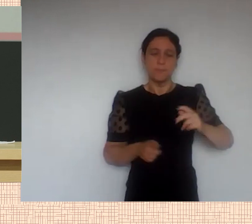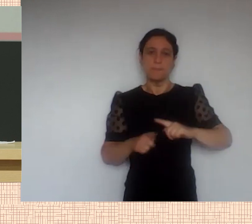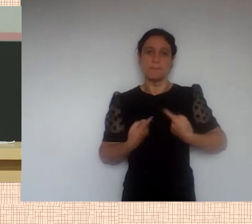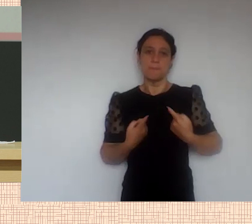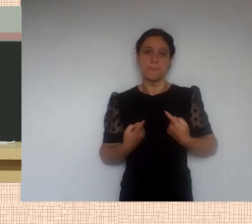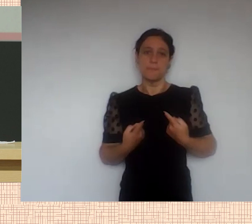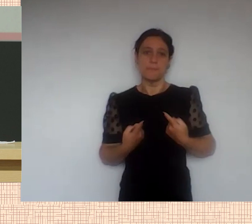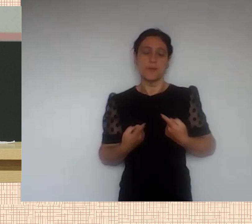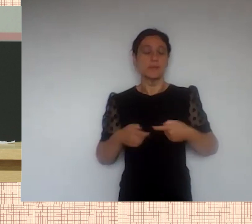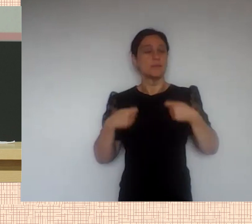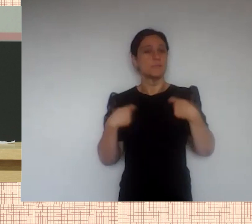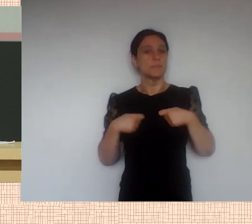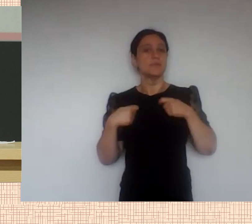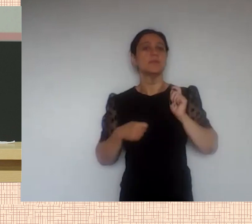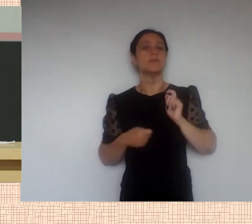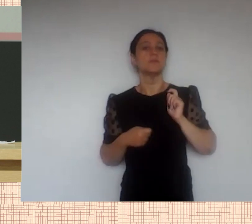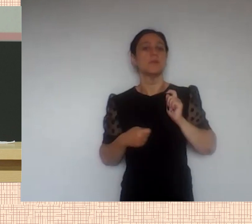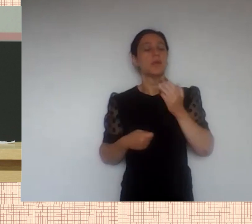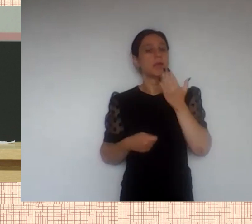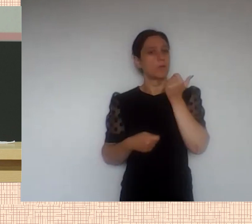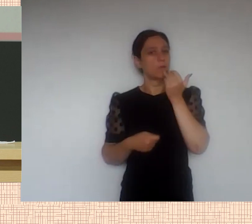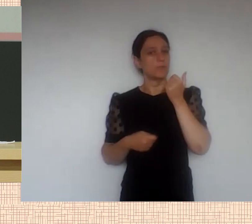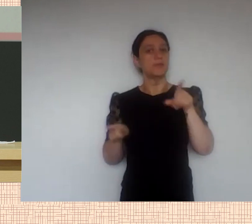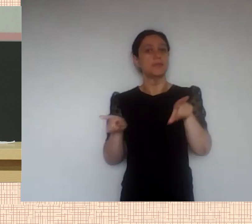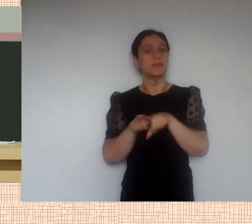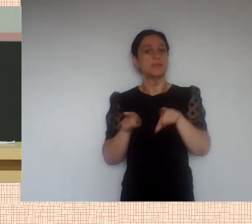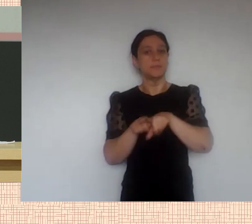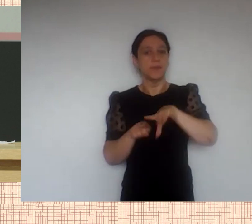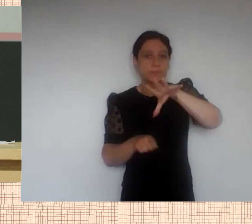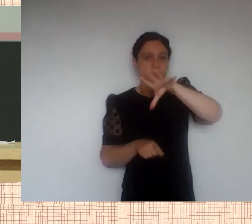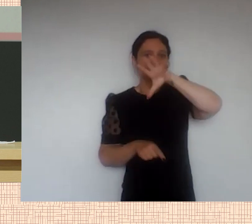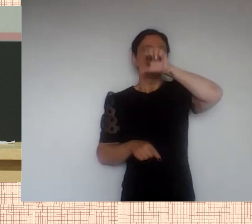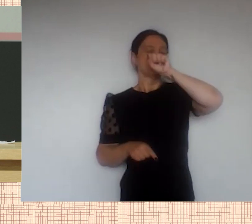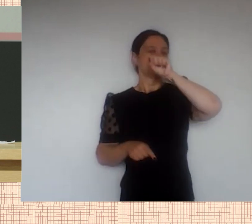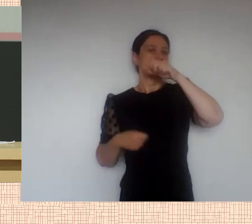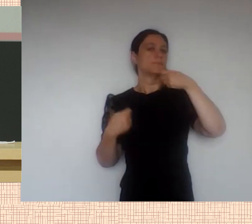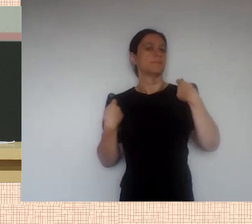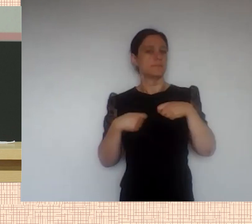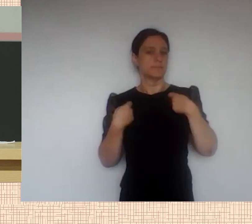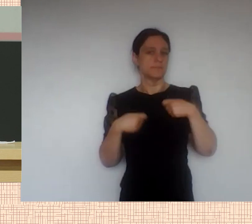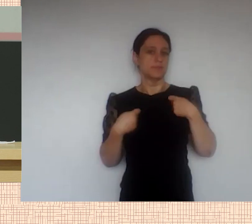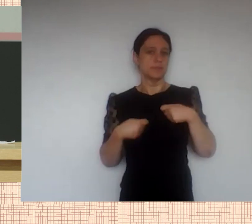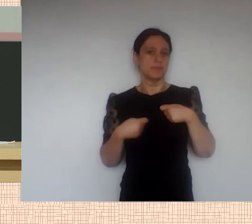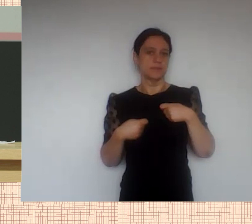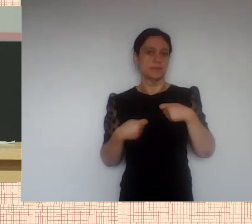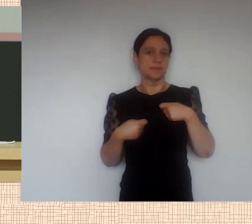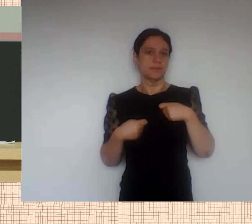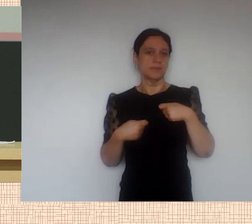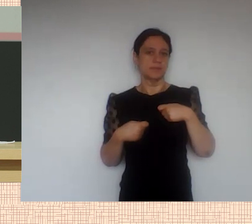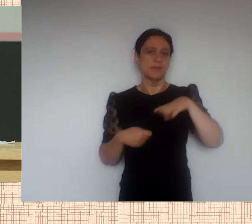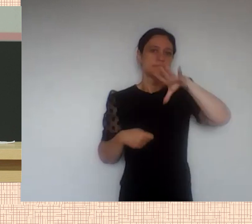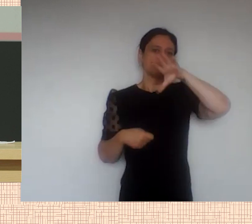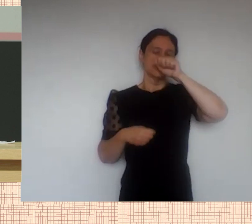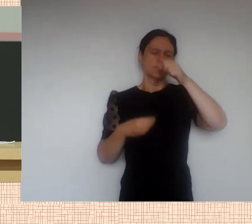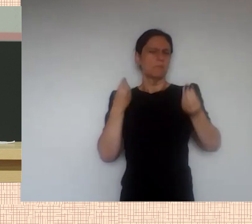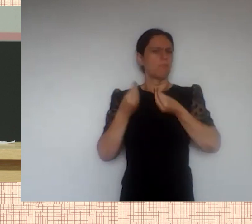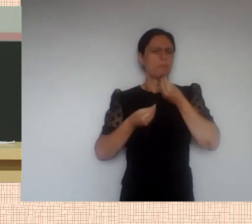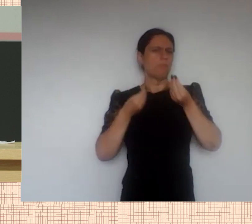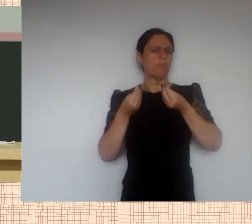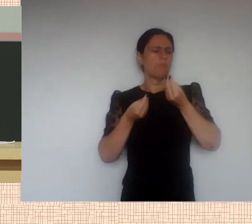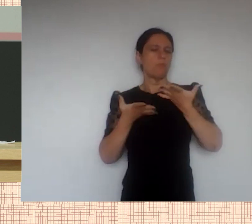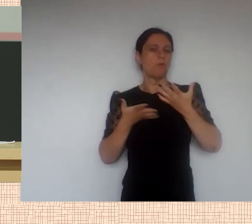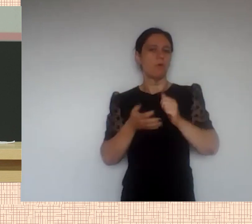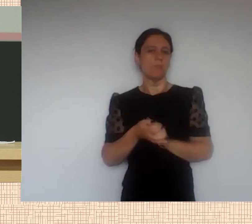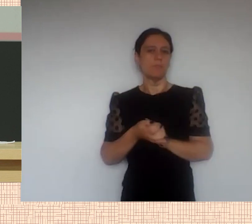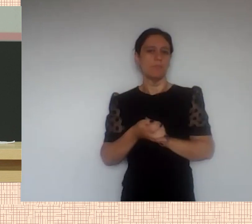Só que para fazer combustão precisa do alimento, mas precisa do oxigênio. E quem faz o trabalho de fornecer